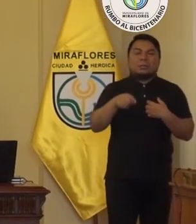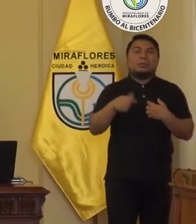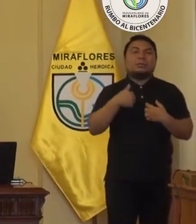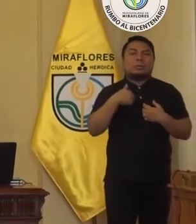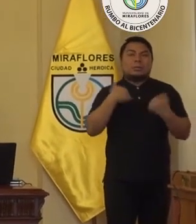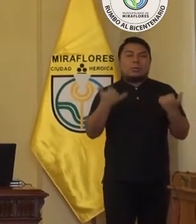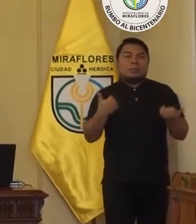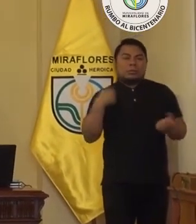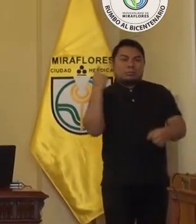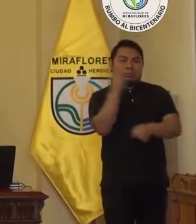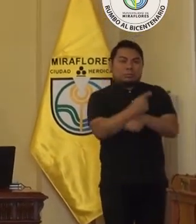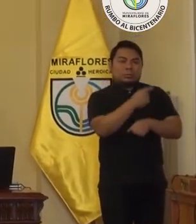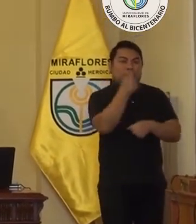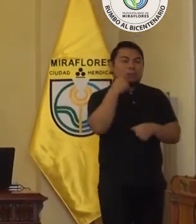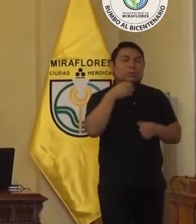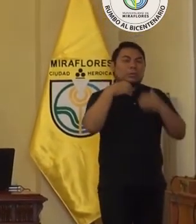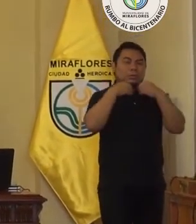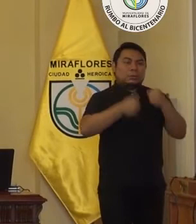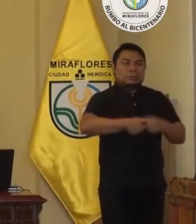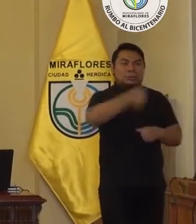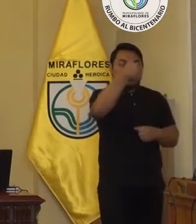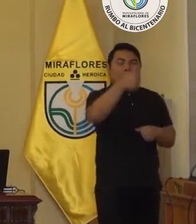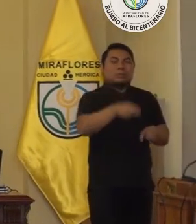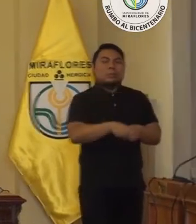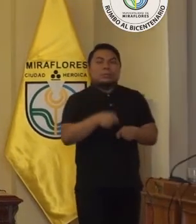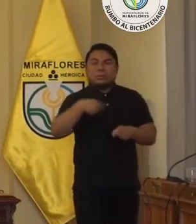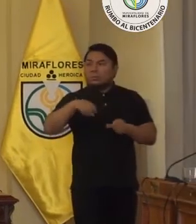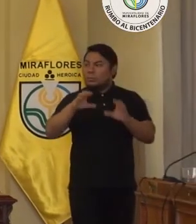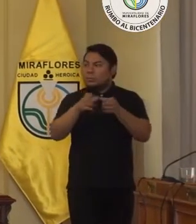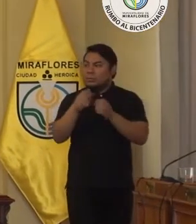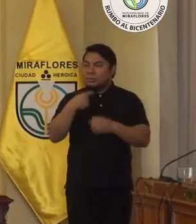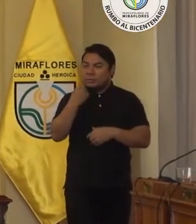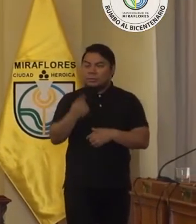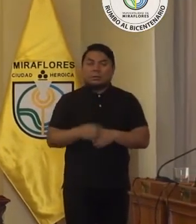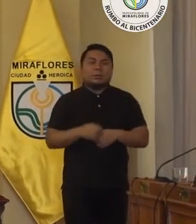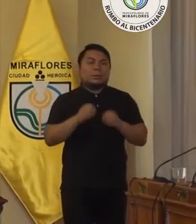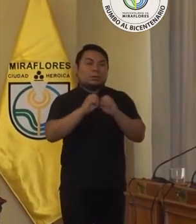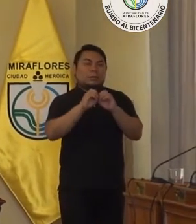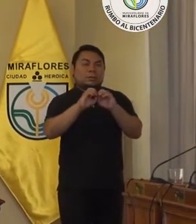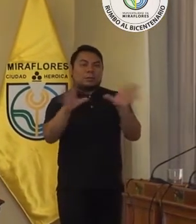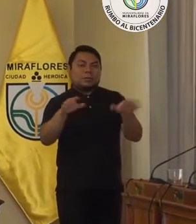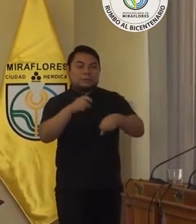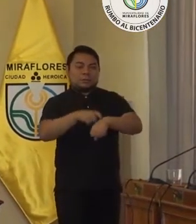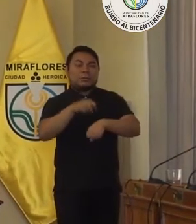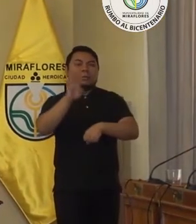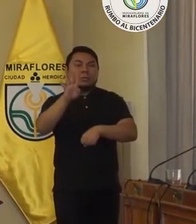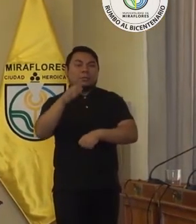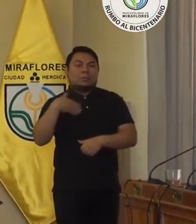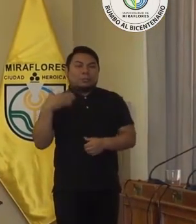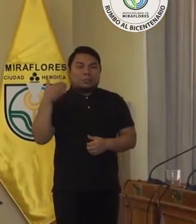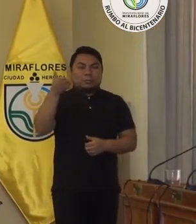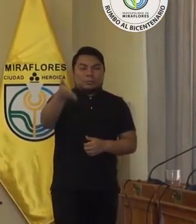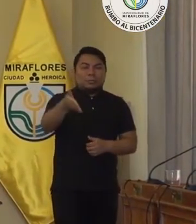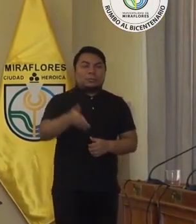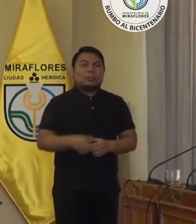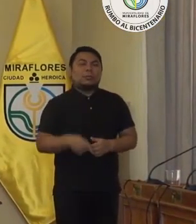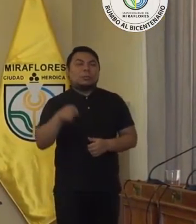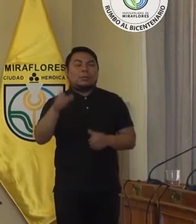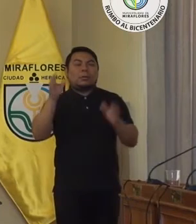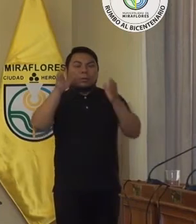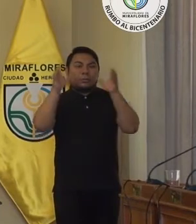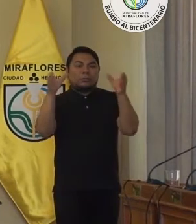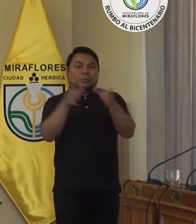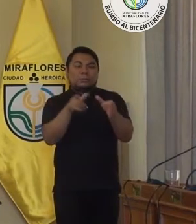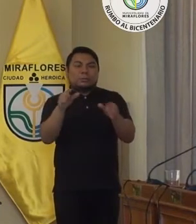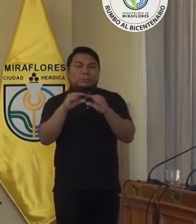una querella al secretario general, informo al Consejo, y el día de hoy, a las 4, estaré presente en el Congreso, en